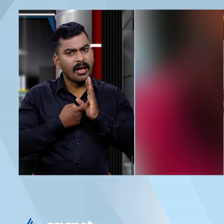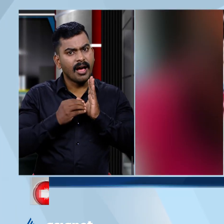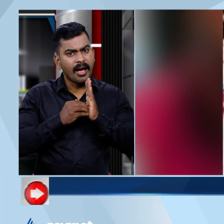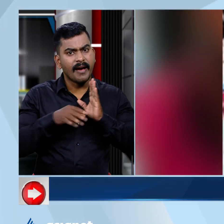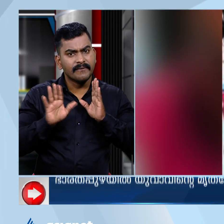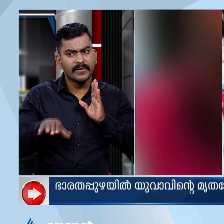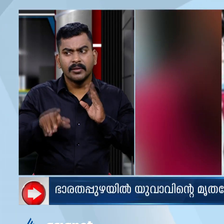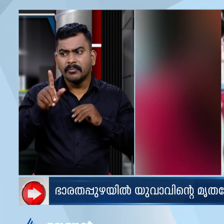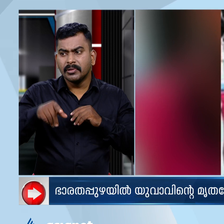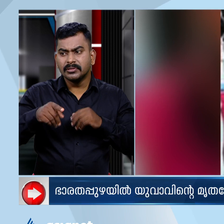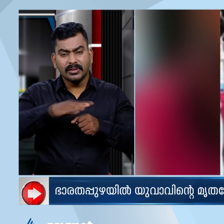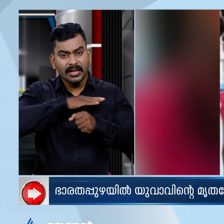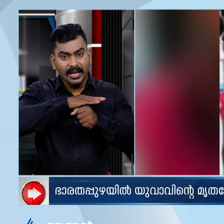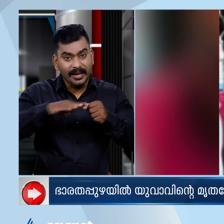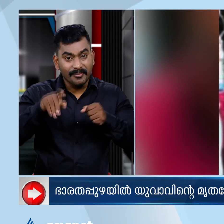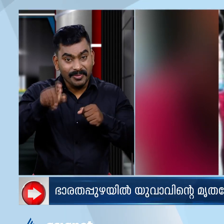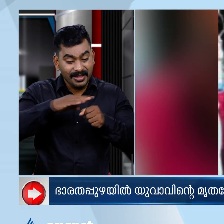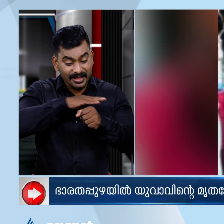മഠമാണ് ചേരുന്നത്. പ്രിയ, വിവരങ്ങൾ.